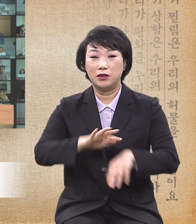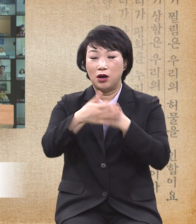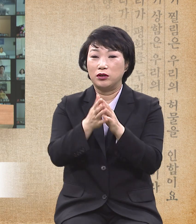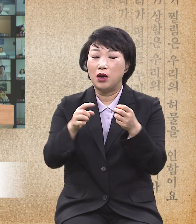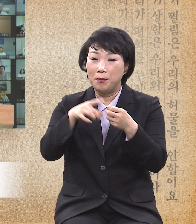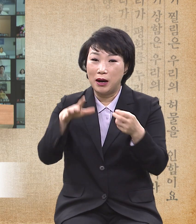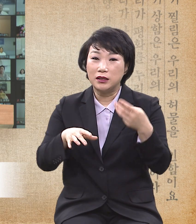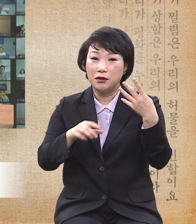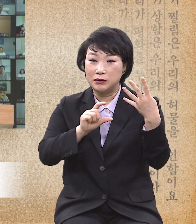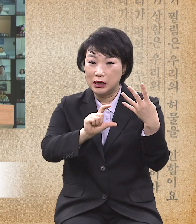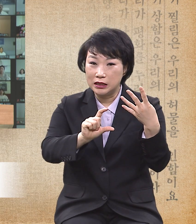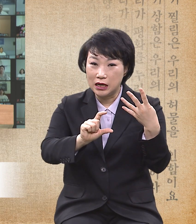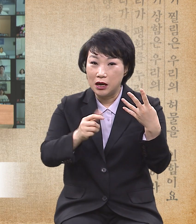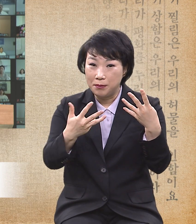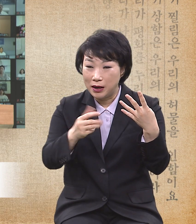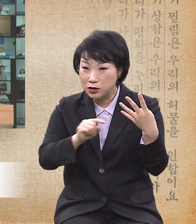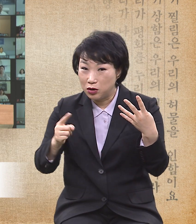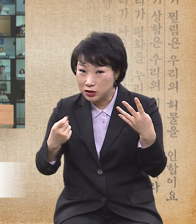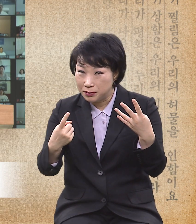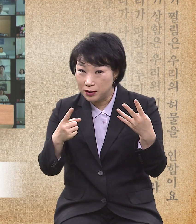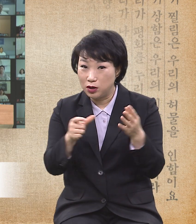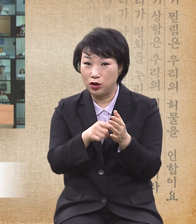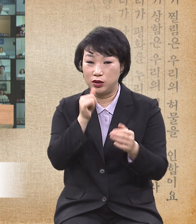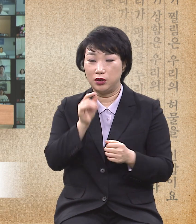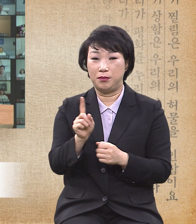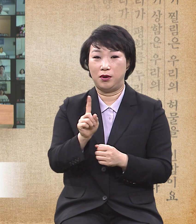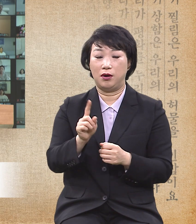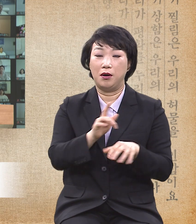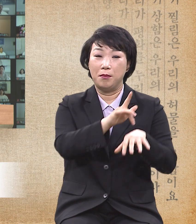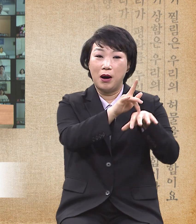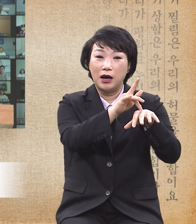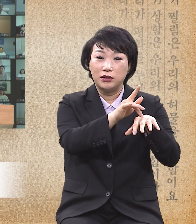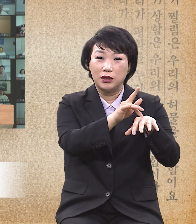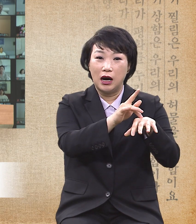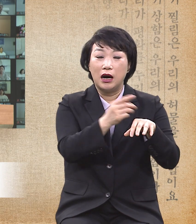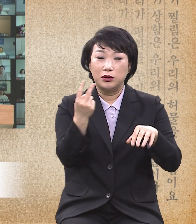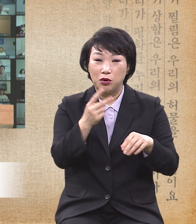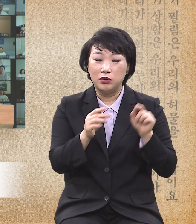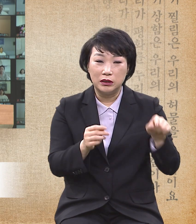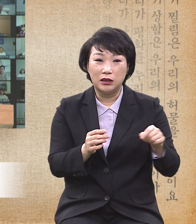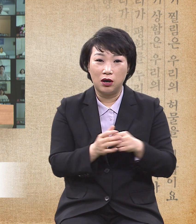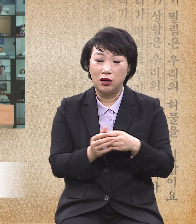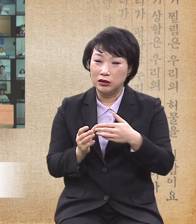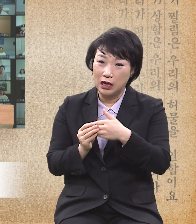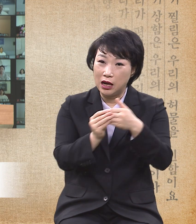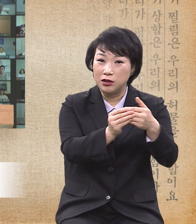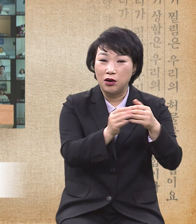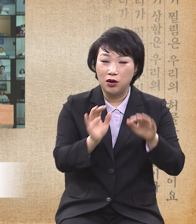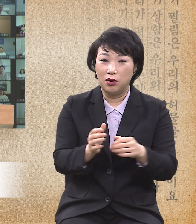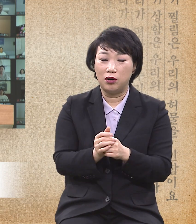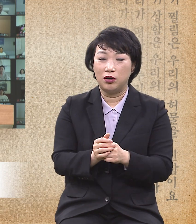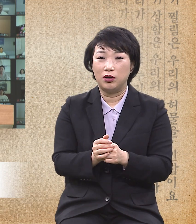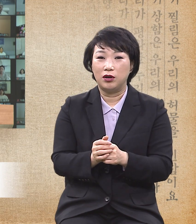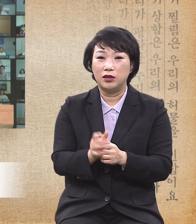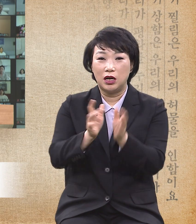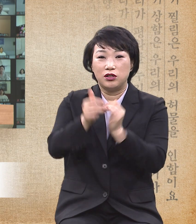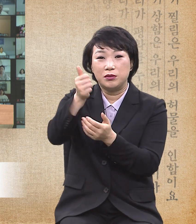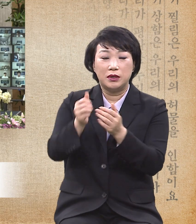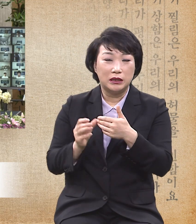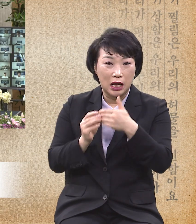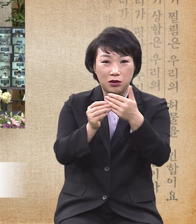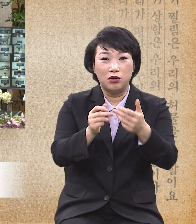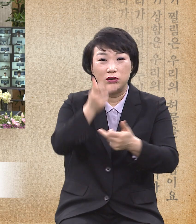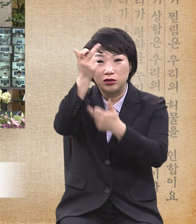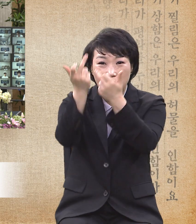마태복음 4장 8절로 11절에 마귀가 또 그를 데리고 지극히 높은 산으로